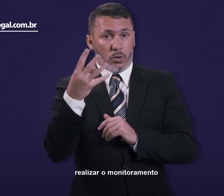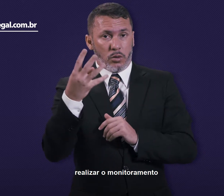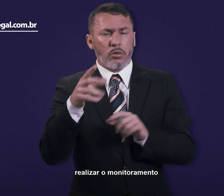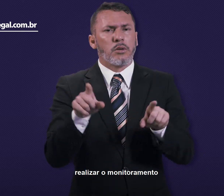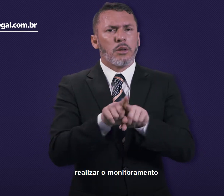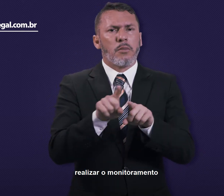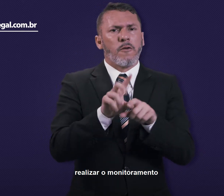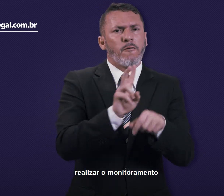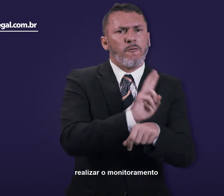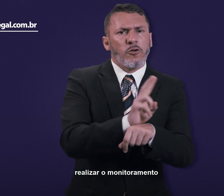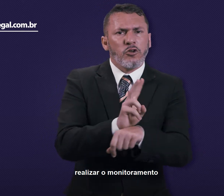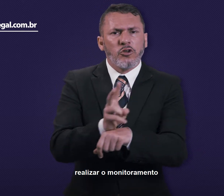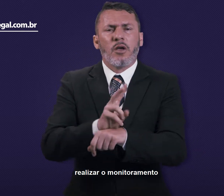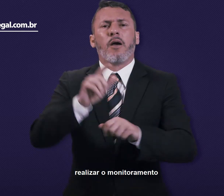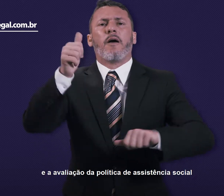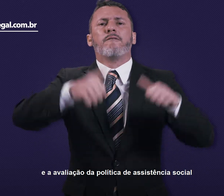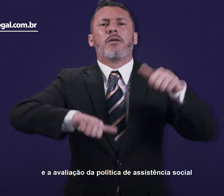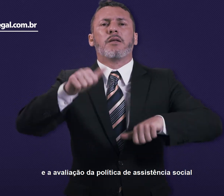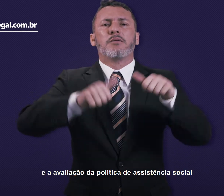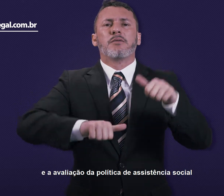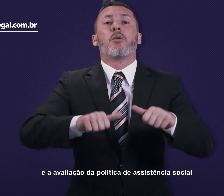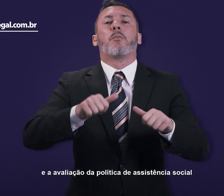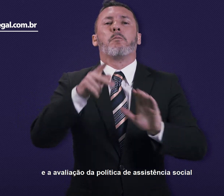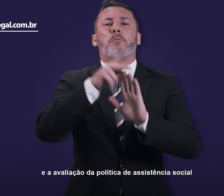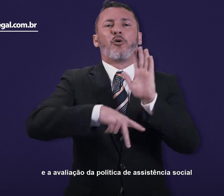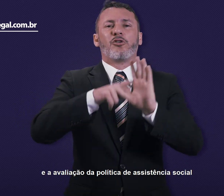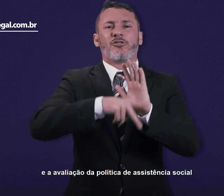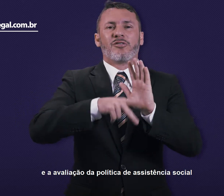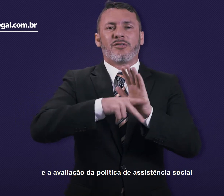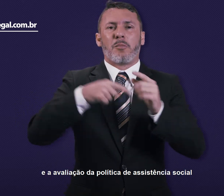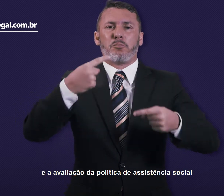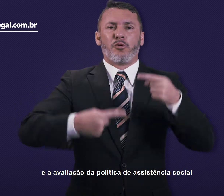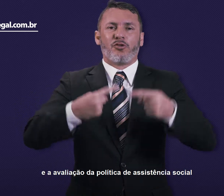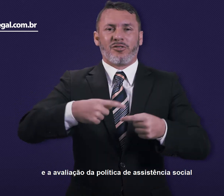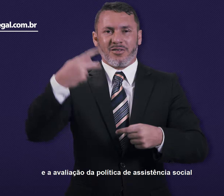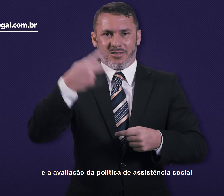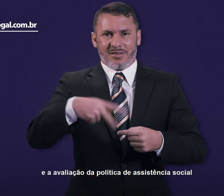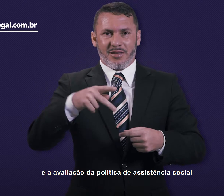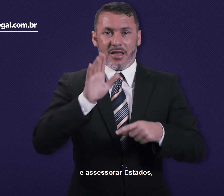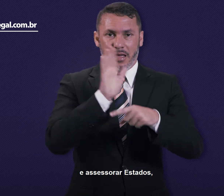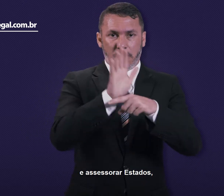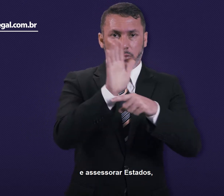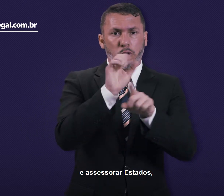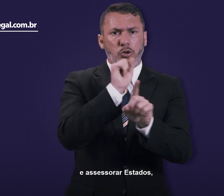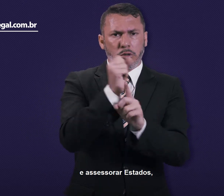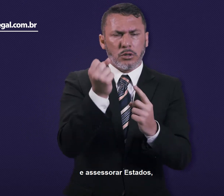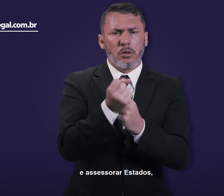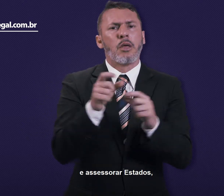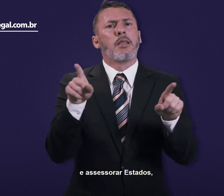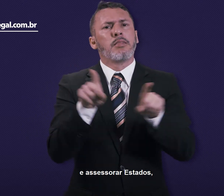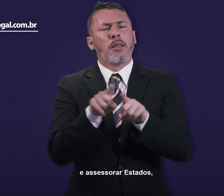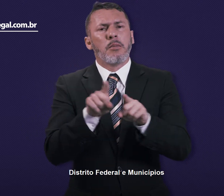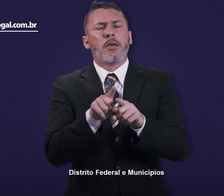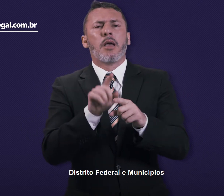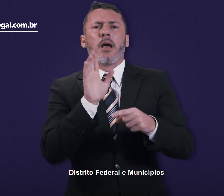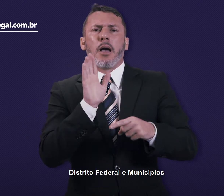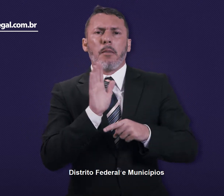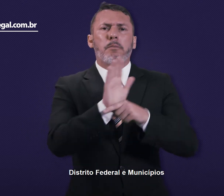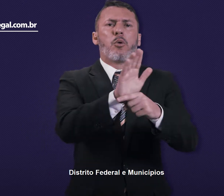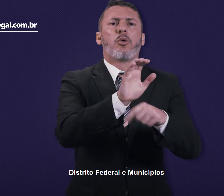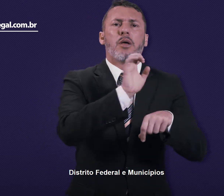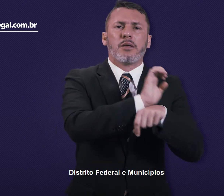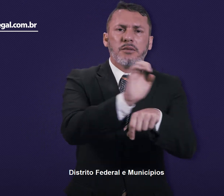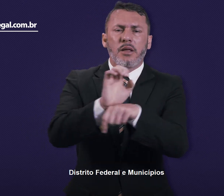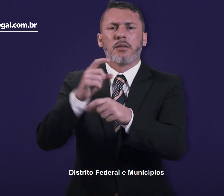4. Realizar o monitoramento e a avaliação da política de assistência social e assessorar estados,